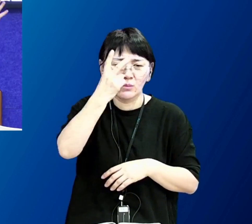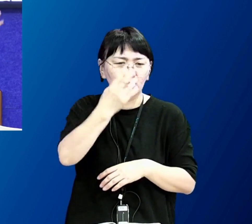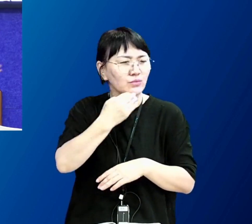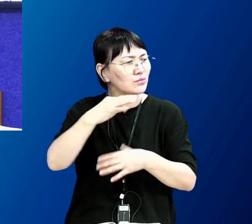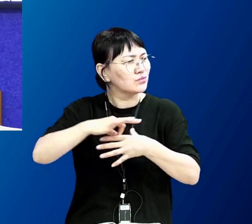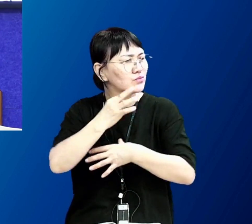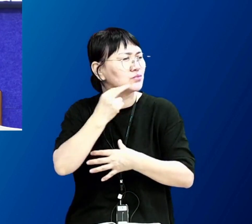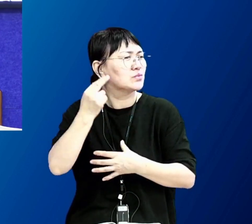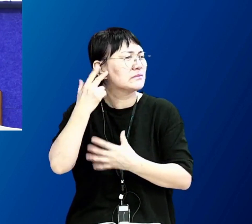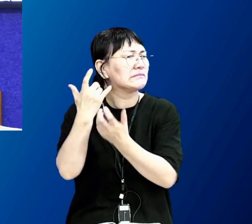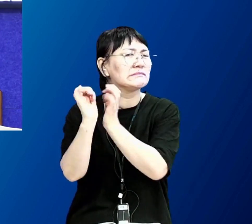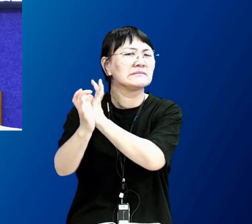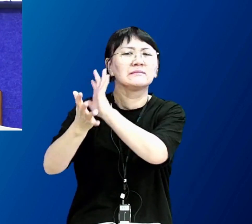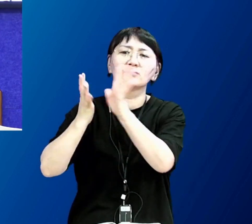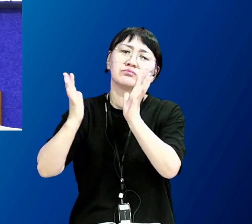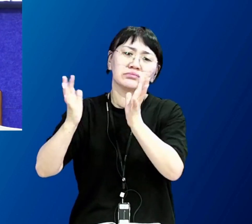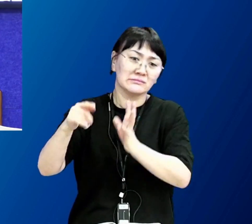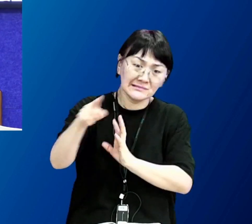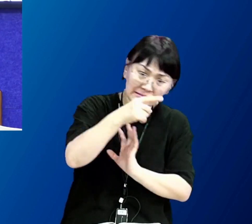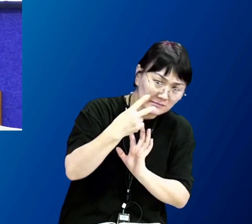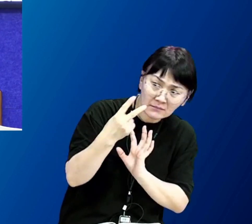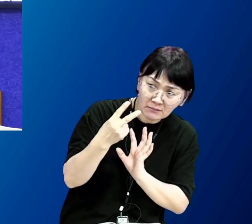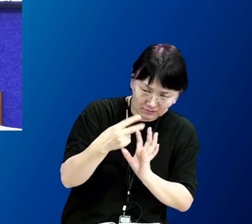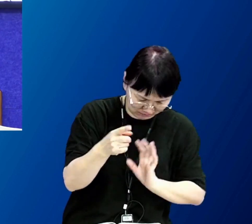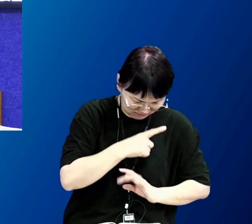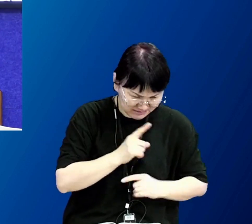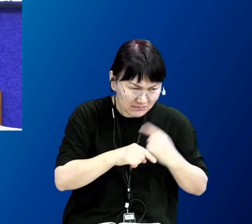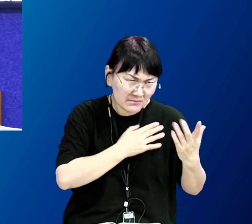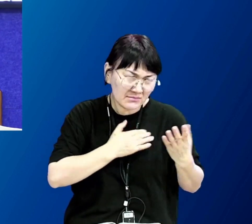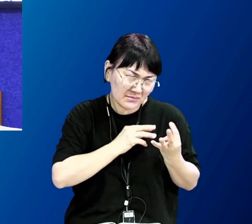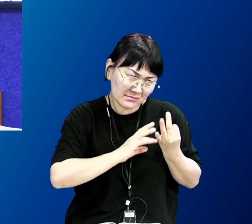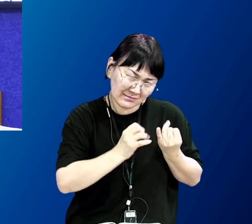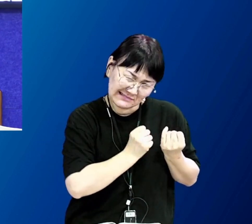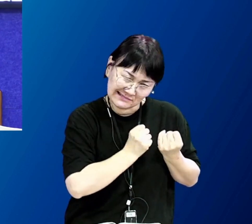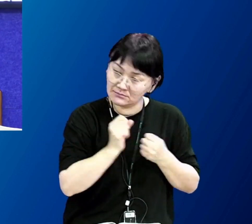өрөвдөлтөө тэр сонсголгүй хүмүүс яах вэ? Энэ сайн мэдээг тараач чад.